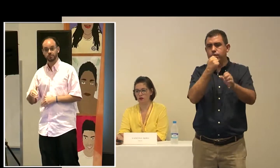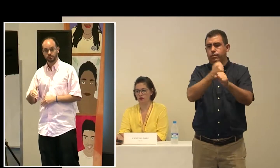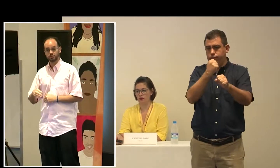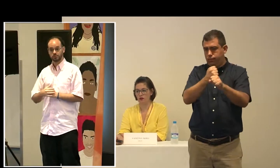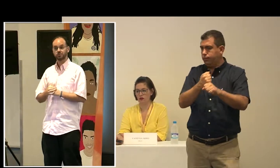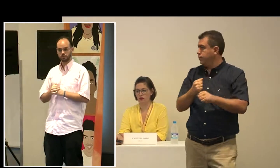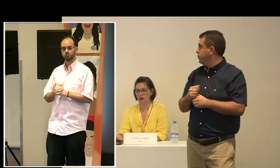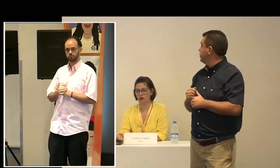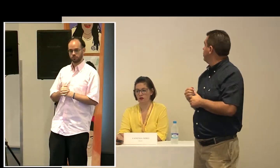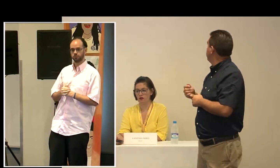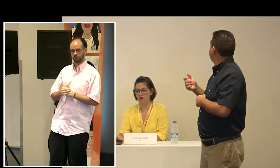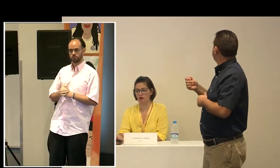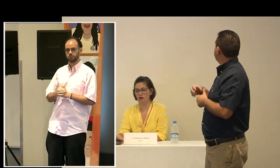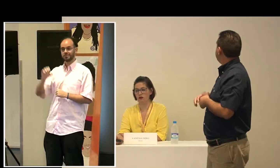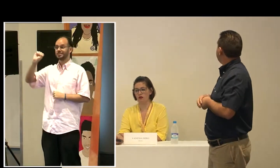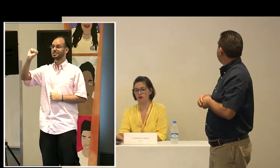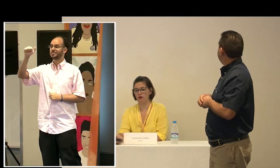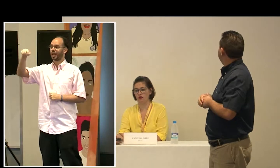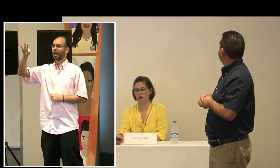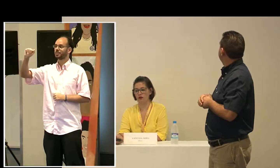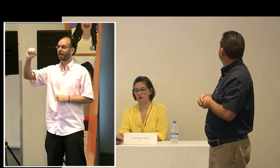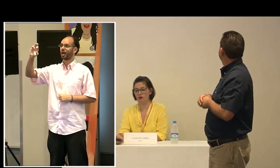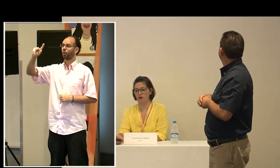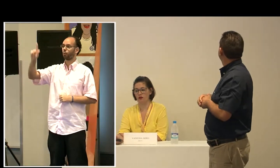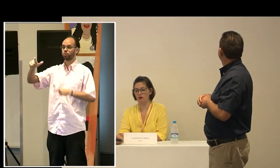Já começamos, né? Já começamos.